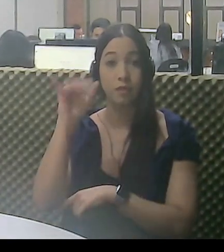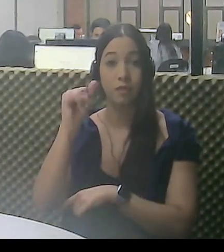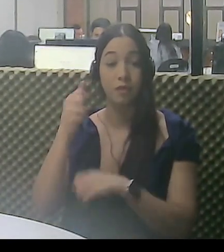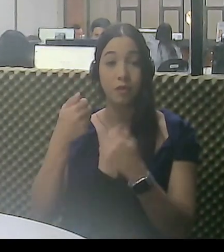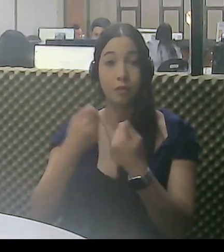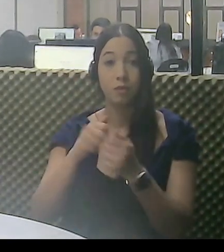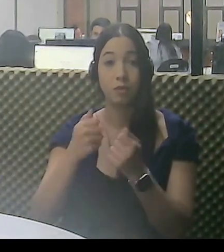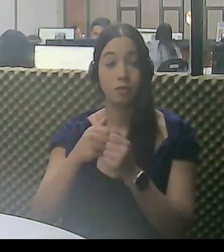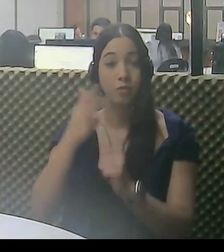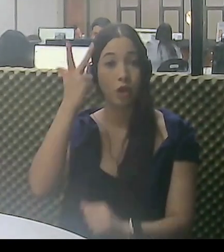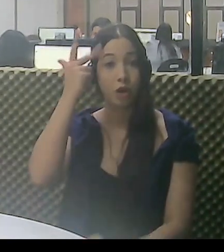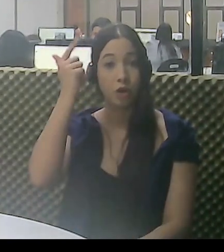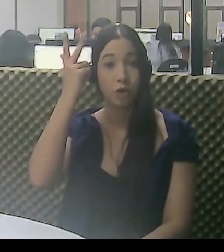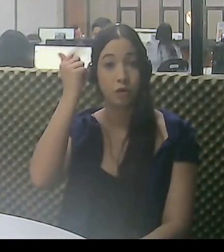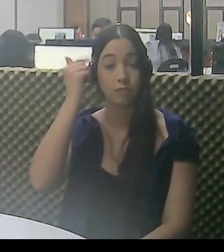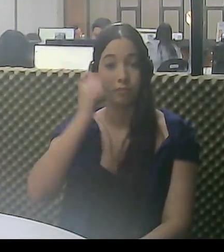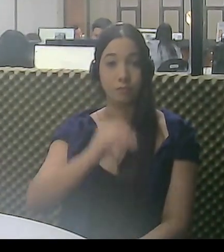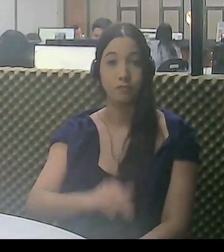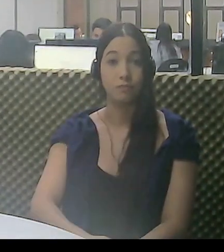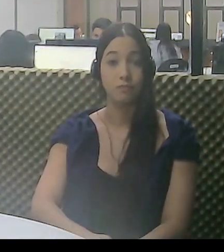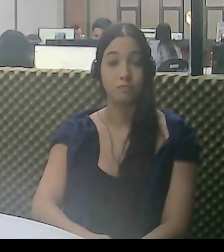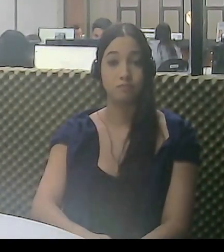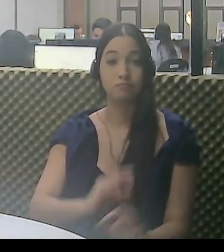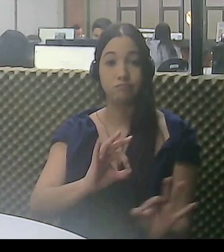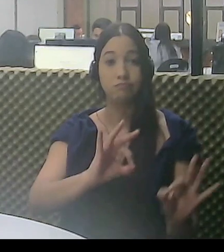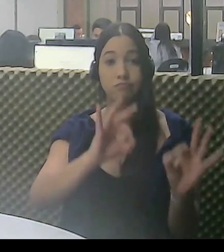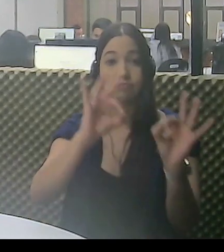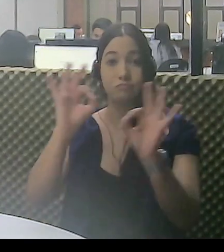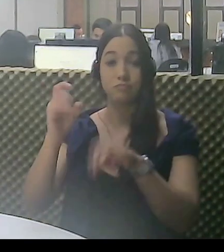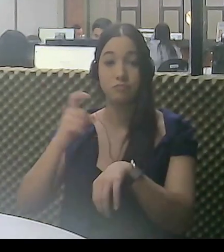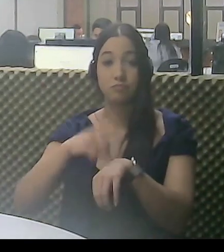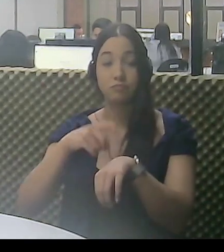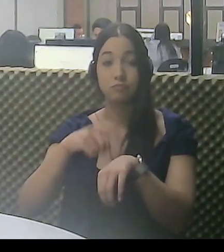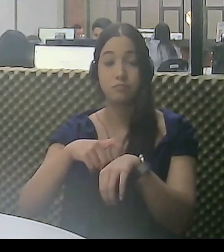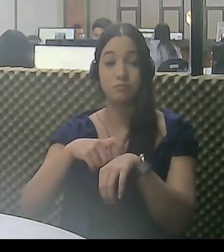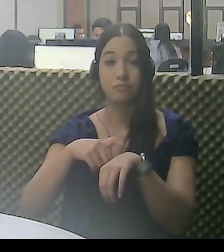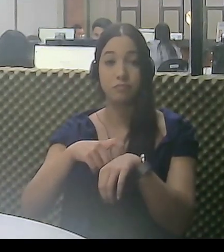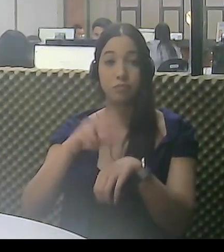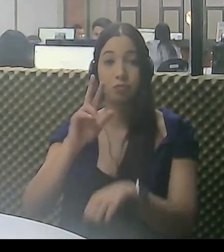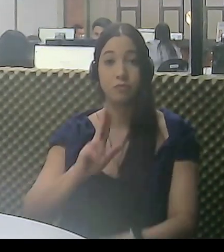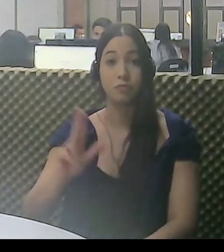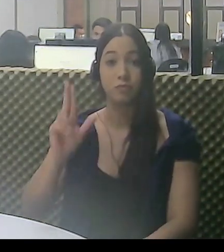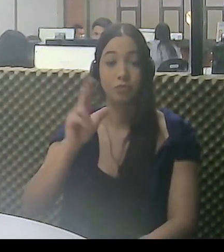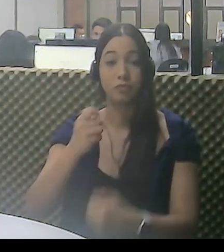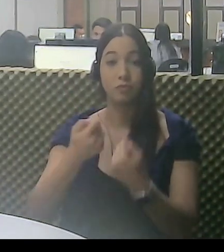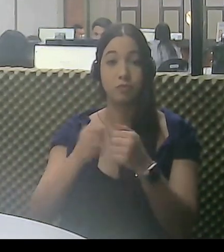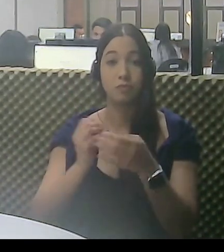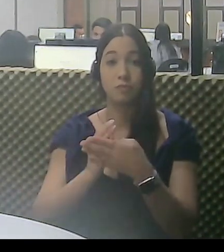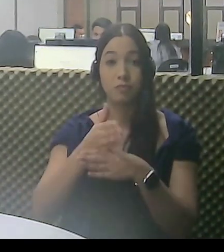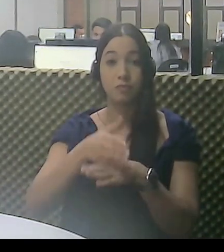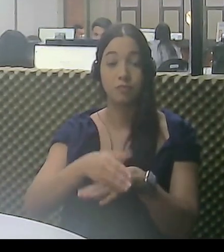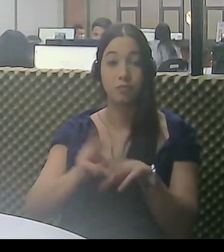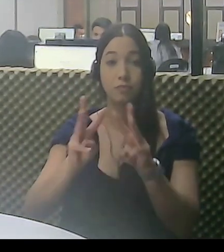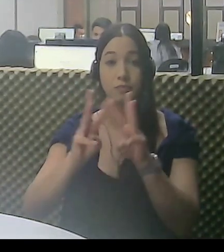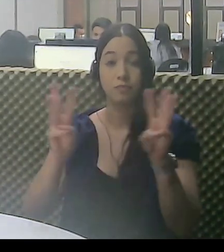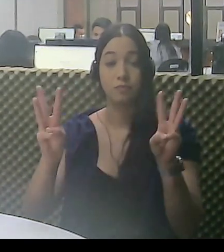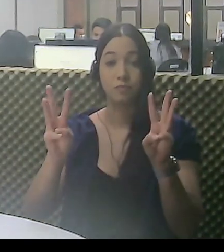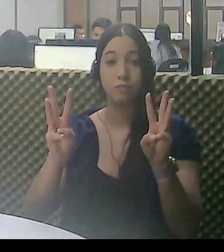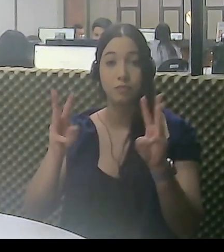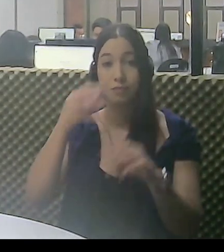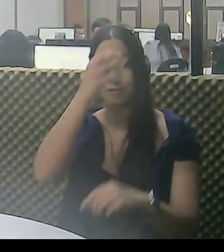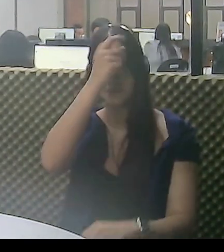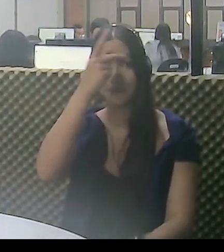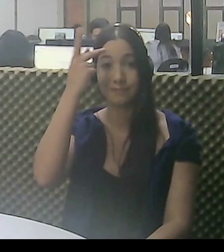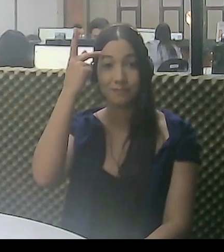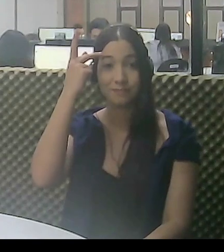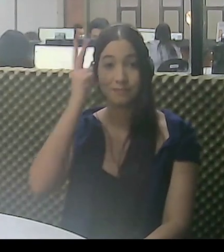veículos operando normalmente. Para acompanhar os horários e linhas do SIT de Uberlândia, acesse a página sobre o setor no portal